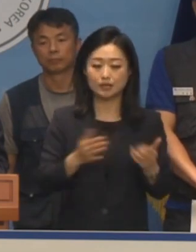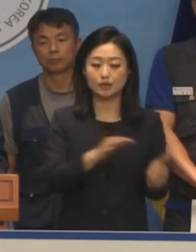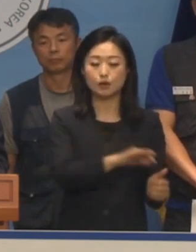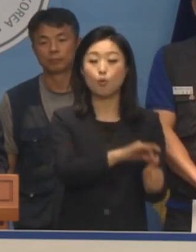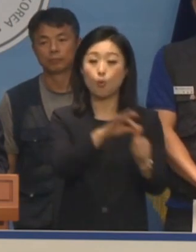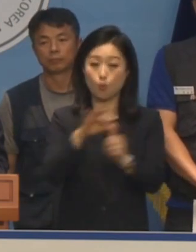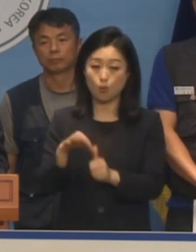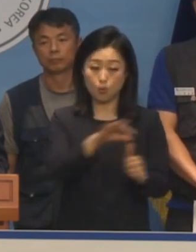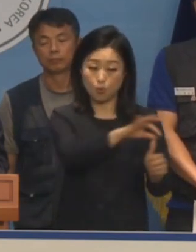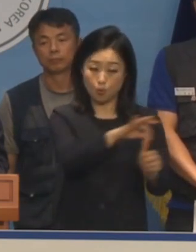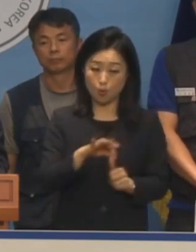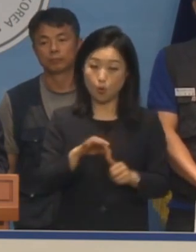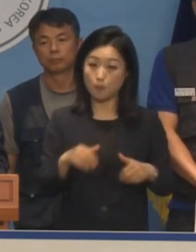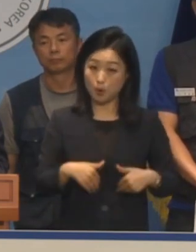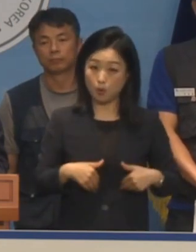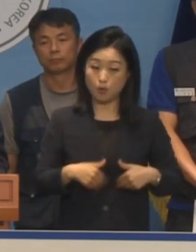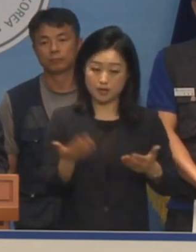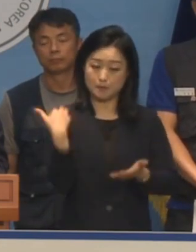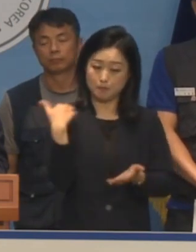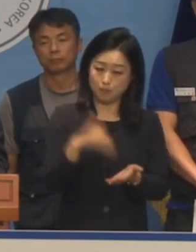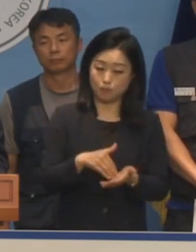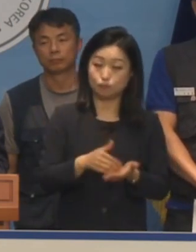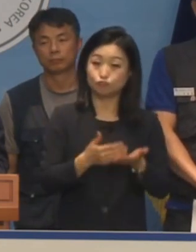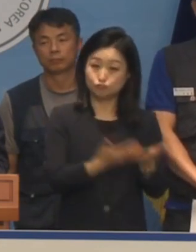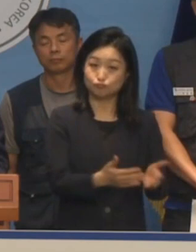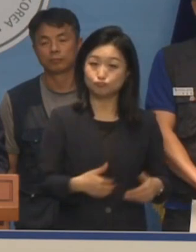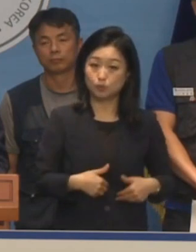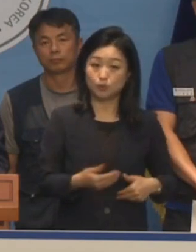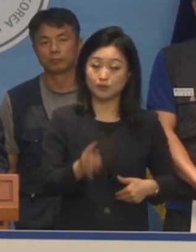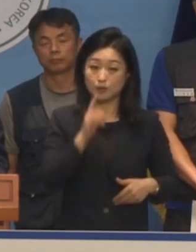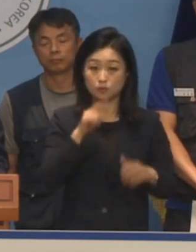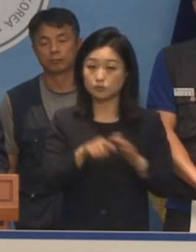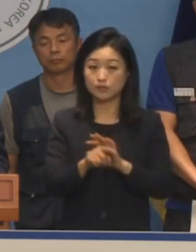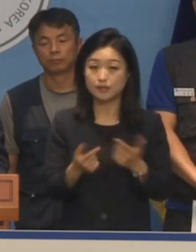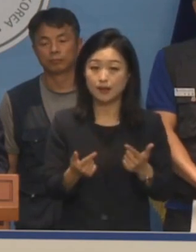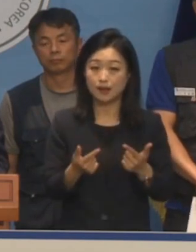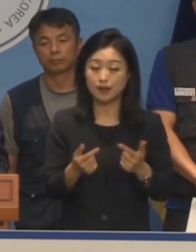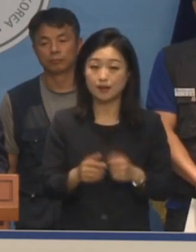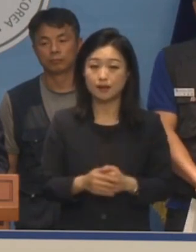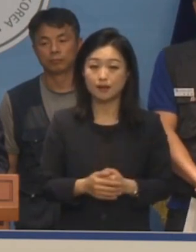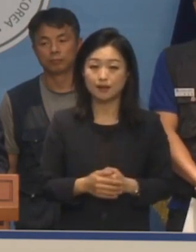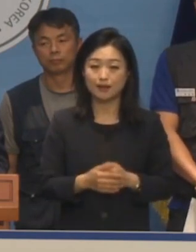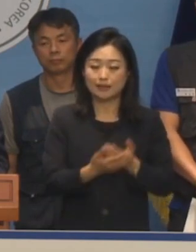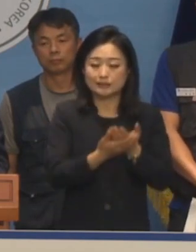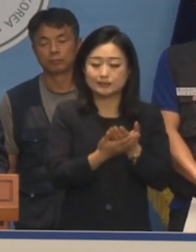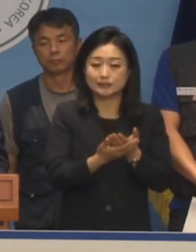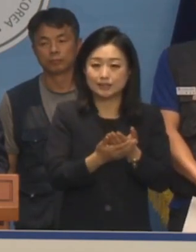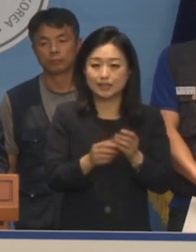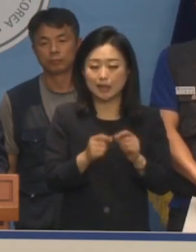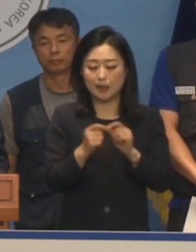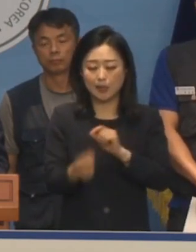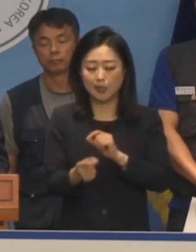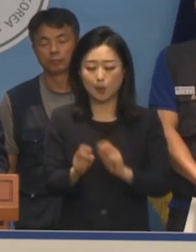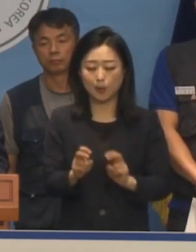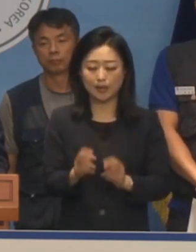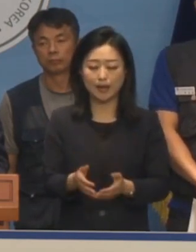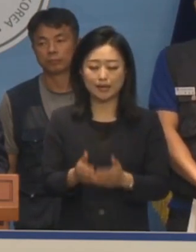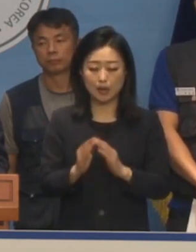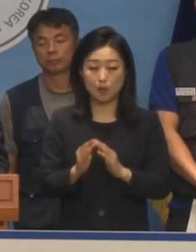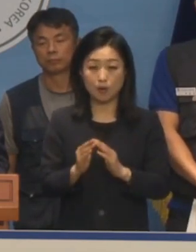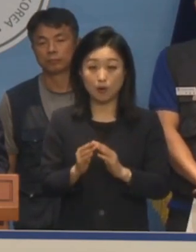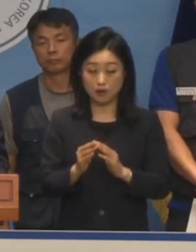현대철거 복직시켜야 됨에도 불구하고 그러한 조치 대신 자회사 전환을 강요하고